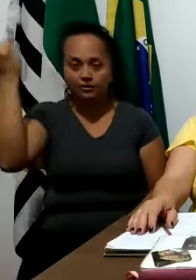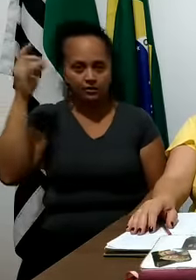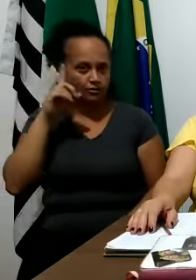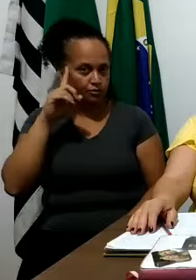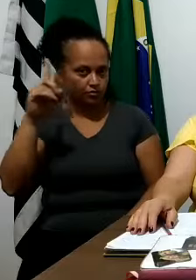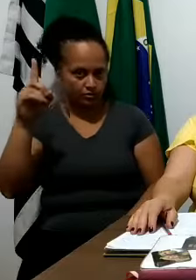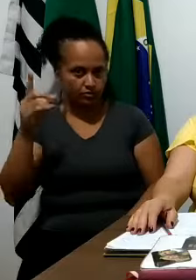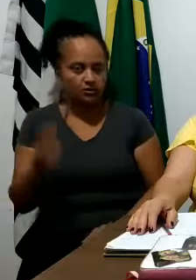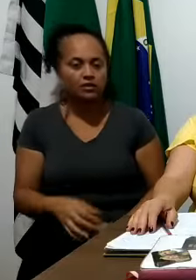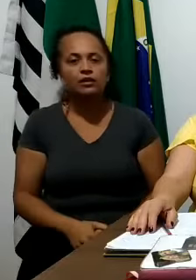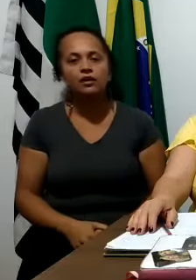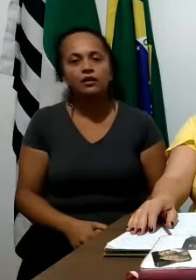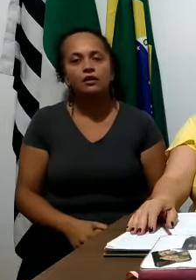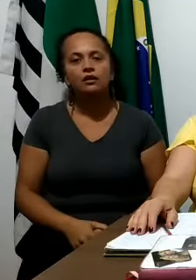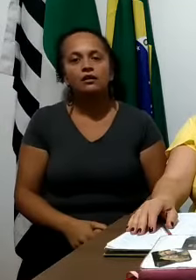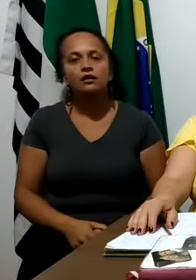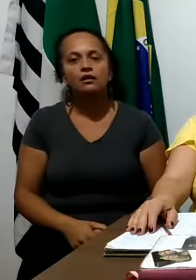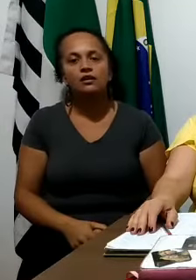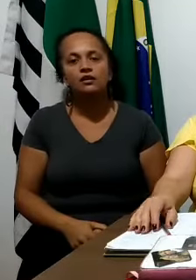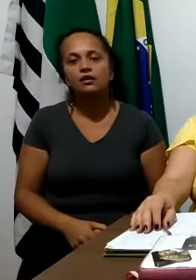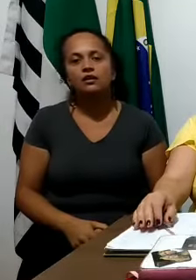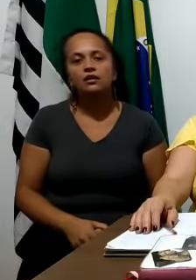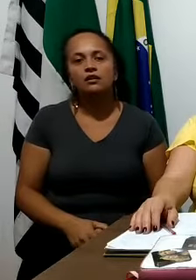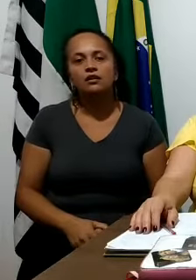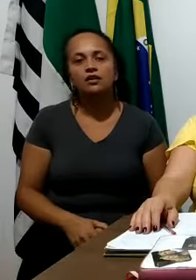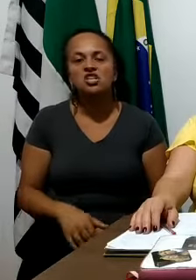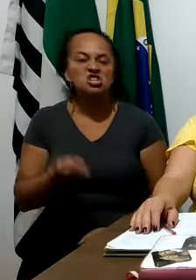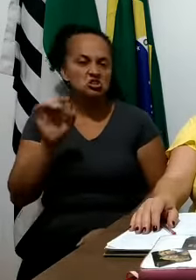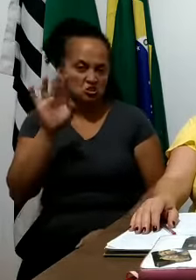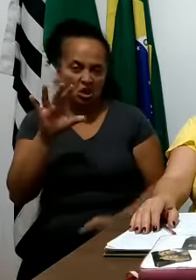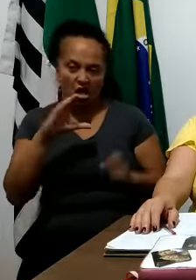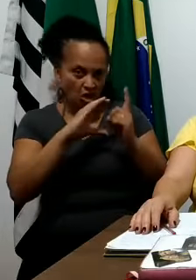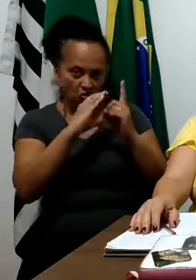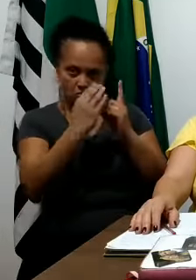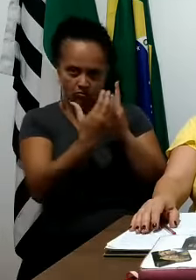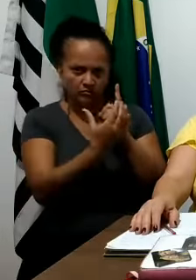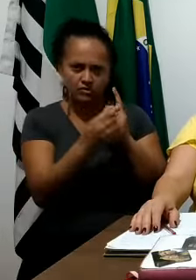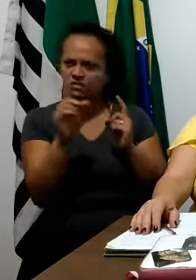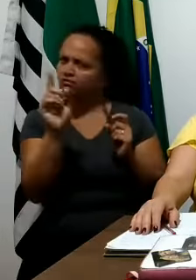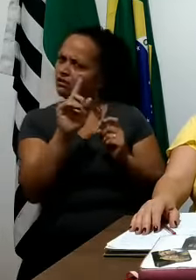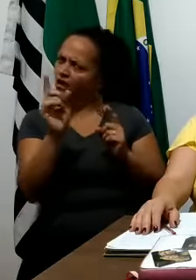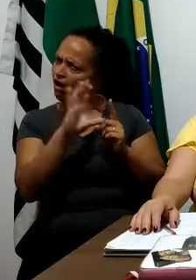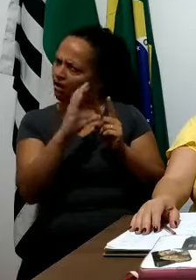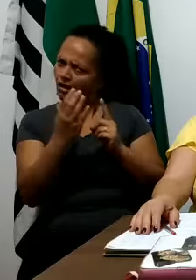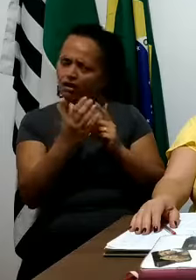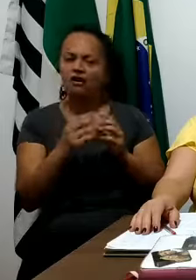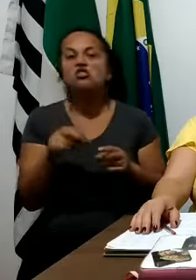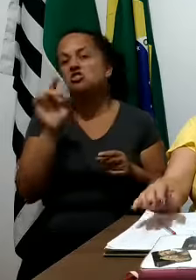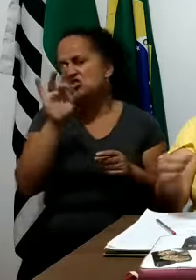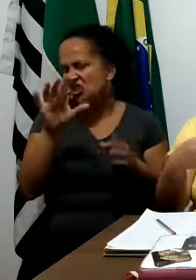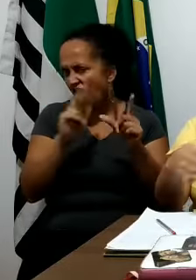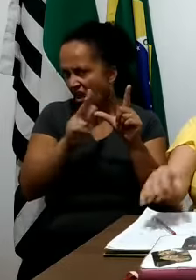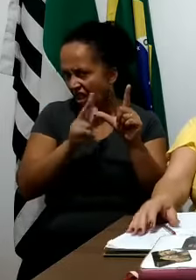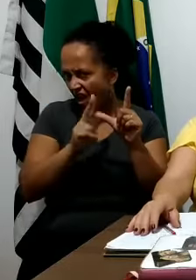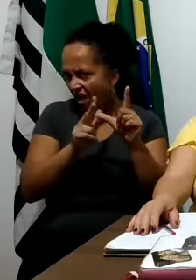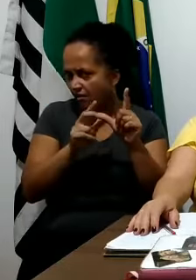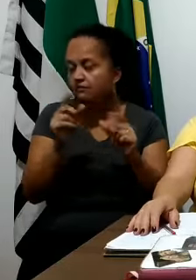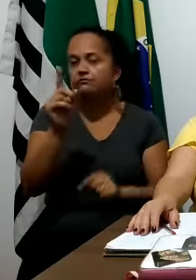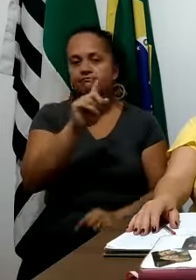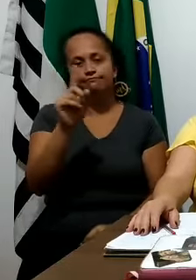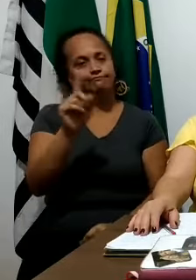gente só vir nos cultos, receber uma palavra pela live. Não, a gente tem que ter a nossa experiência